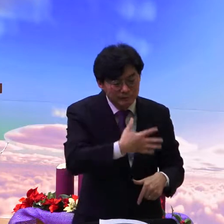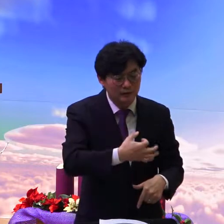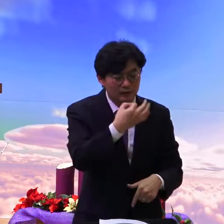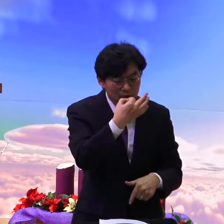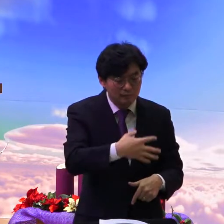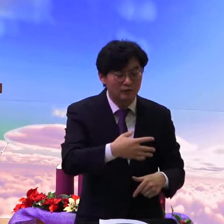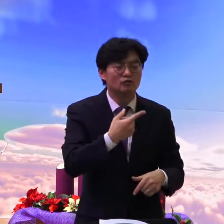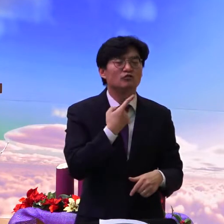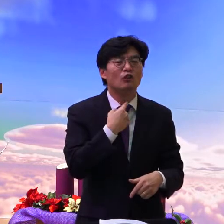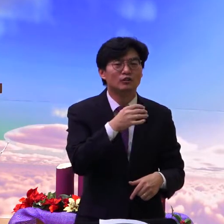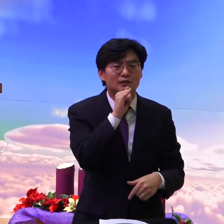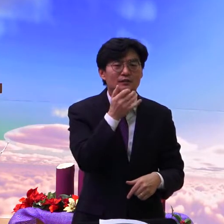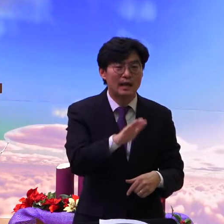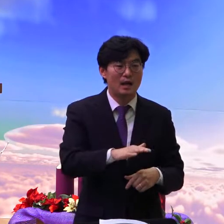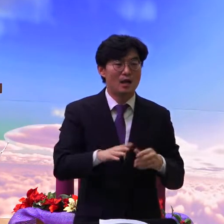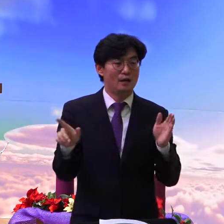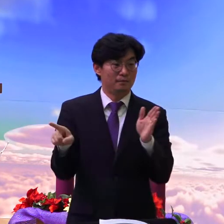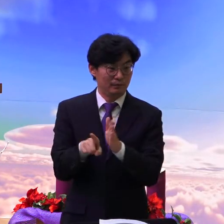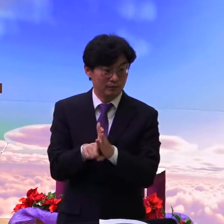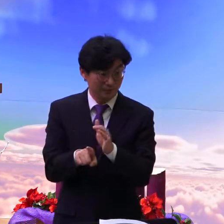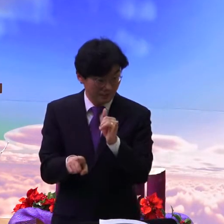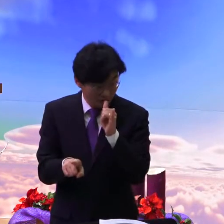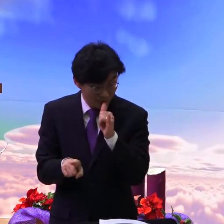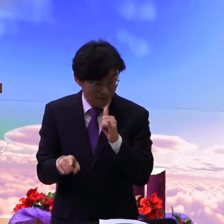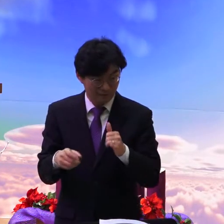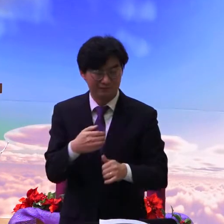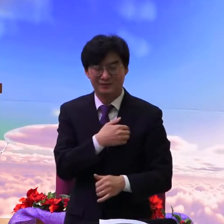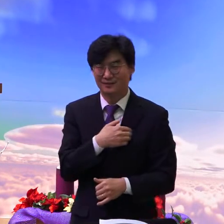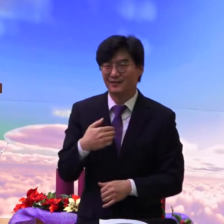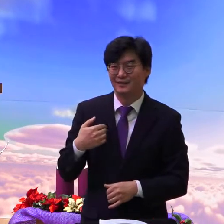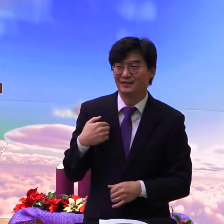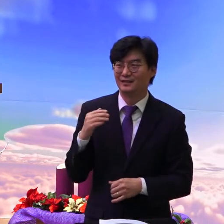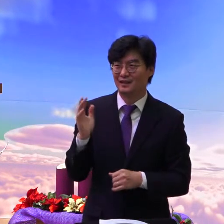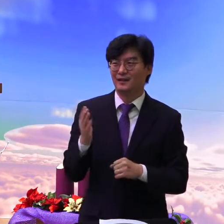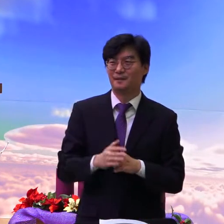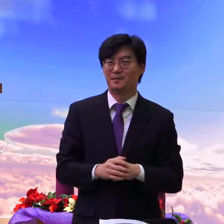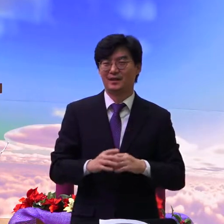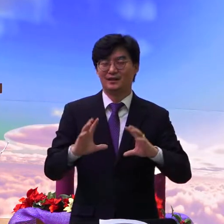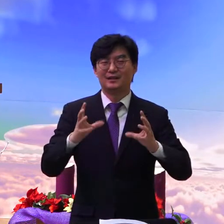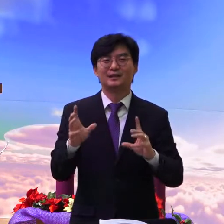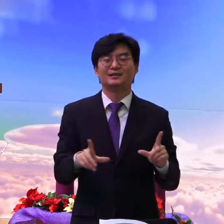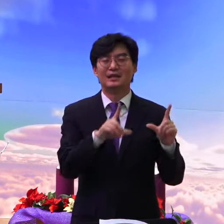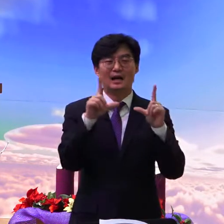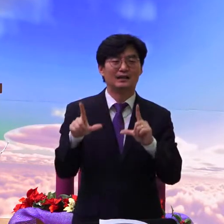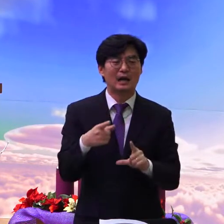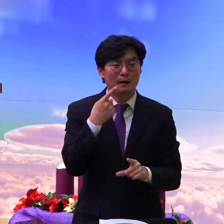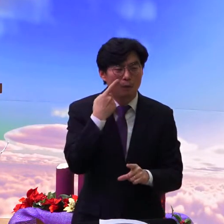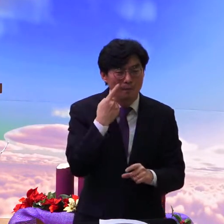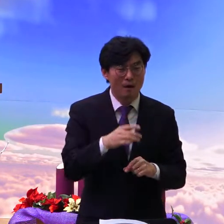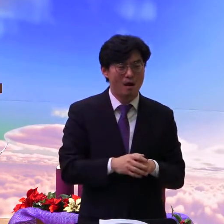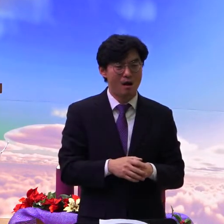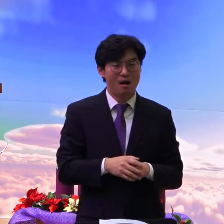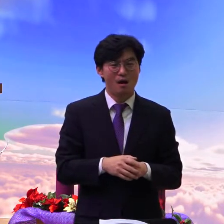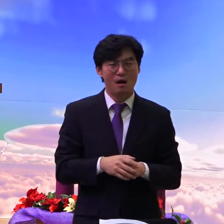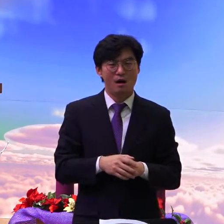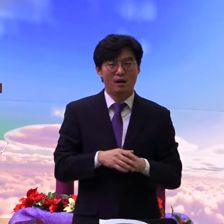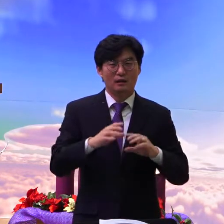여러분 세상에 살면서 두려움과 염려가 여러분에게 있습니까? 아니면 감사하고 계십니까?